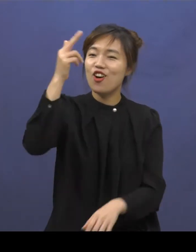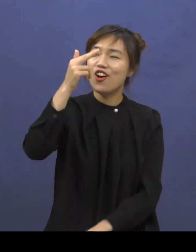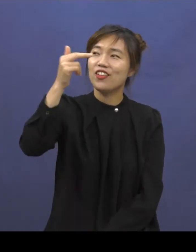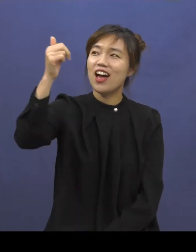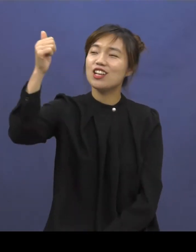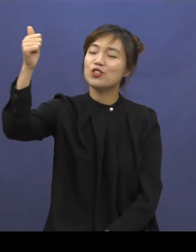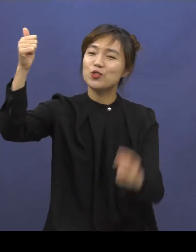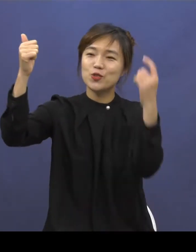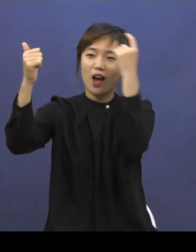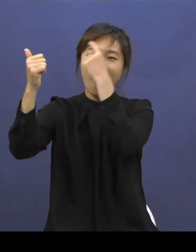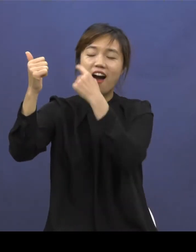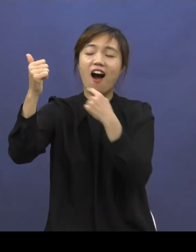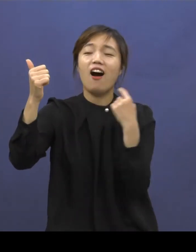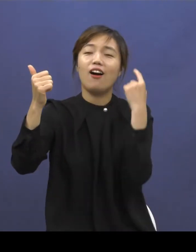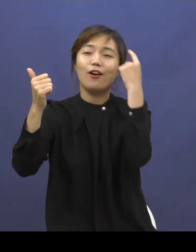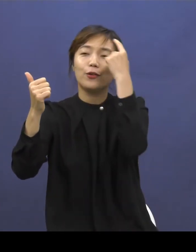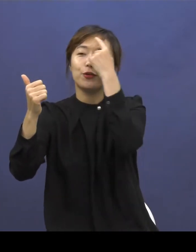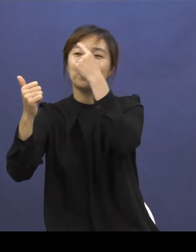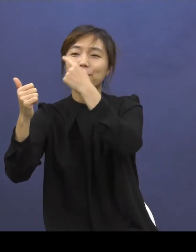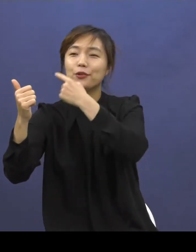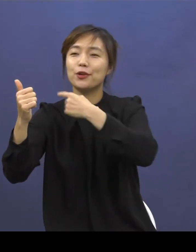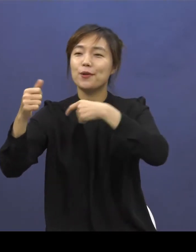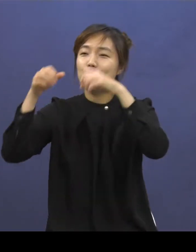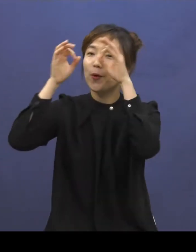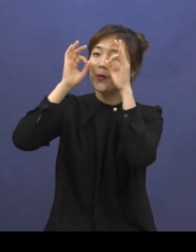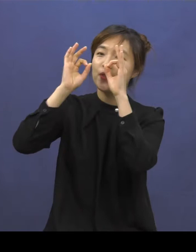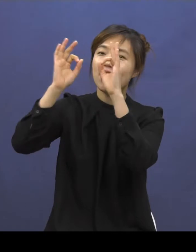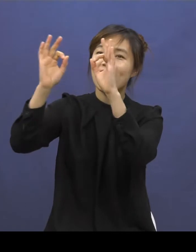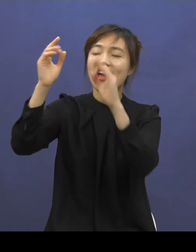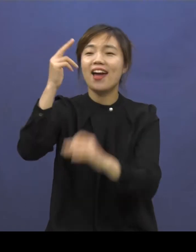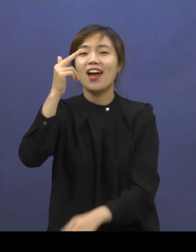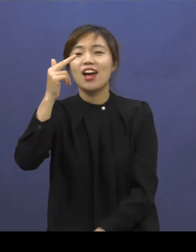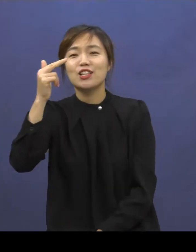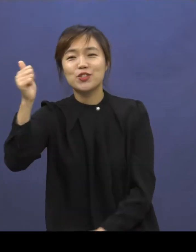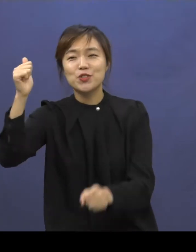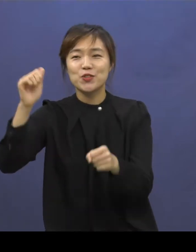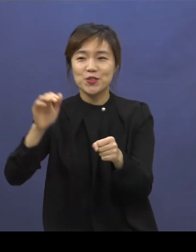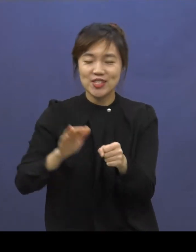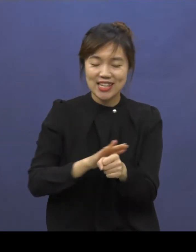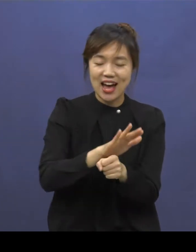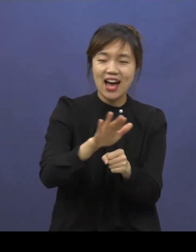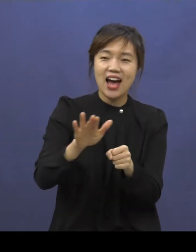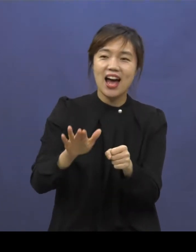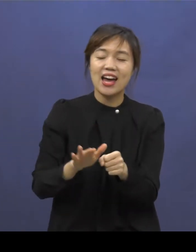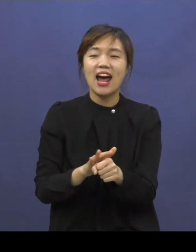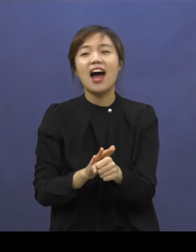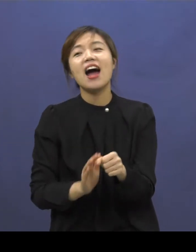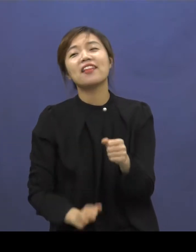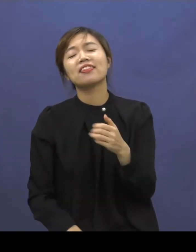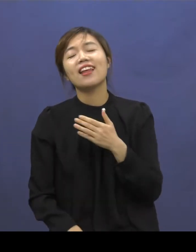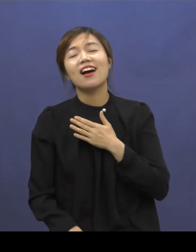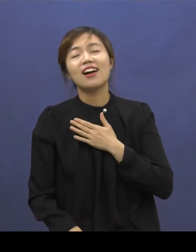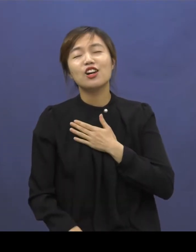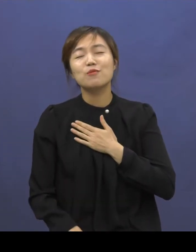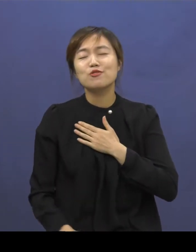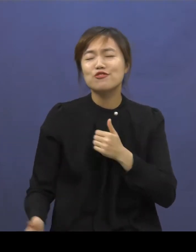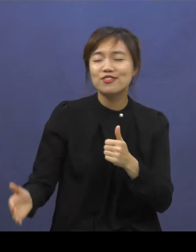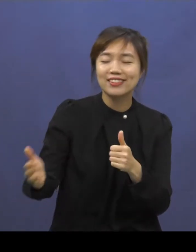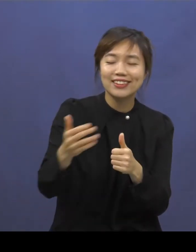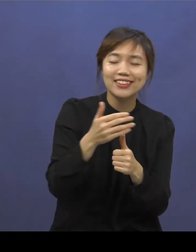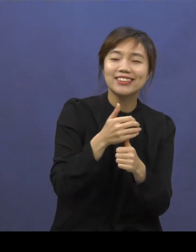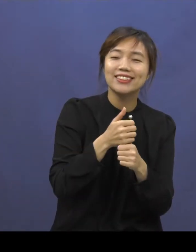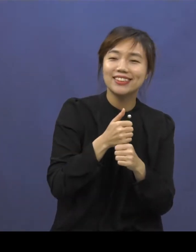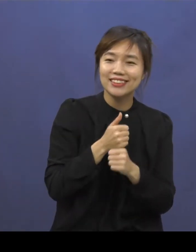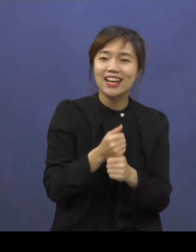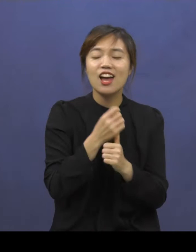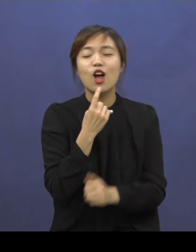어디서나 주 얼굴 보내 주 사랑 날